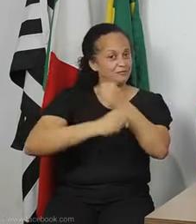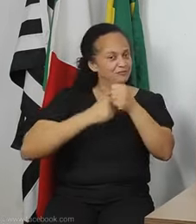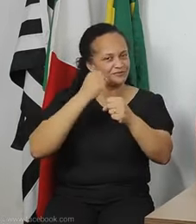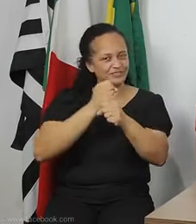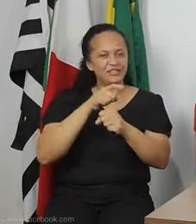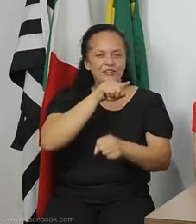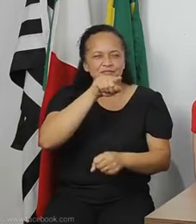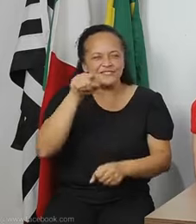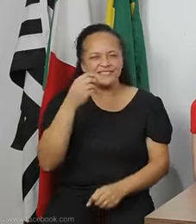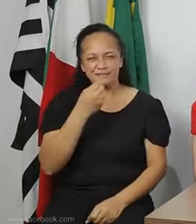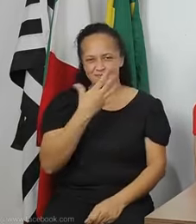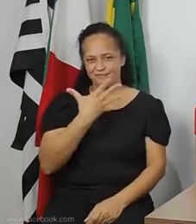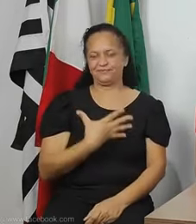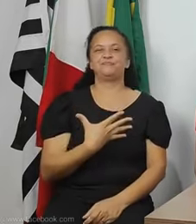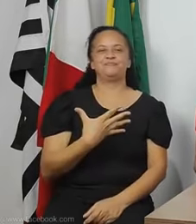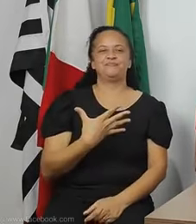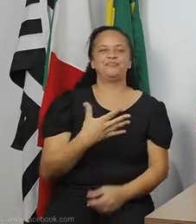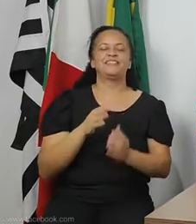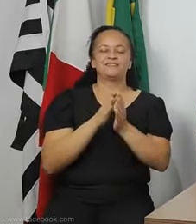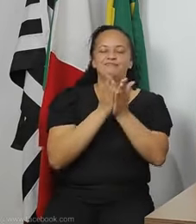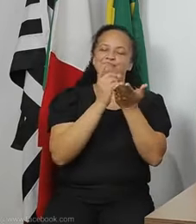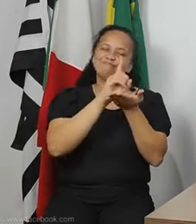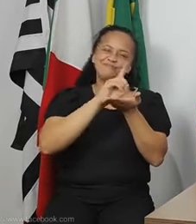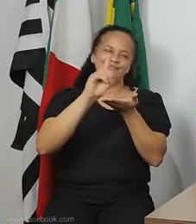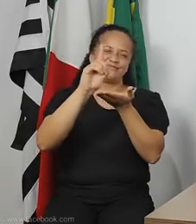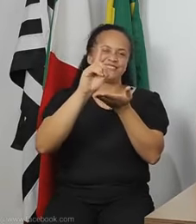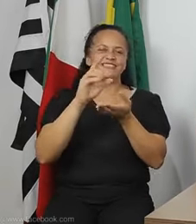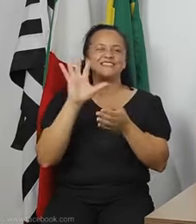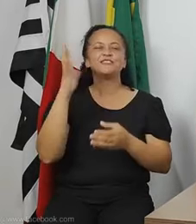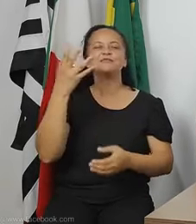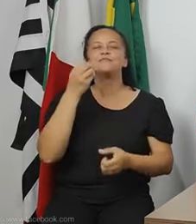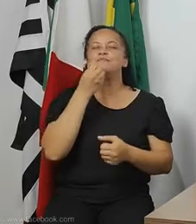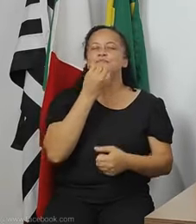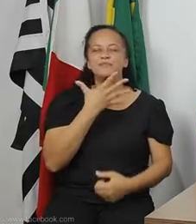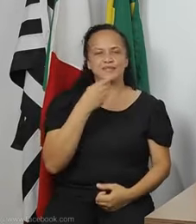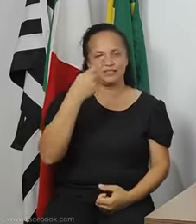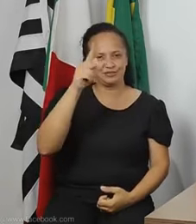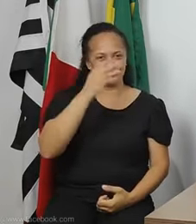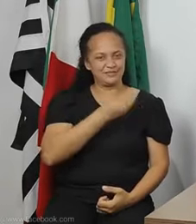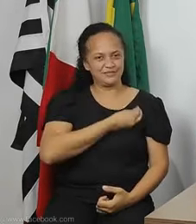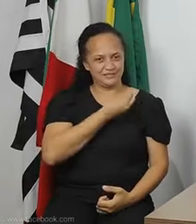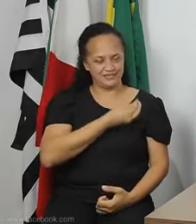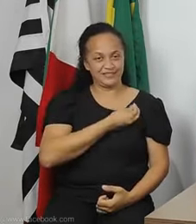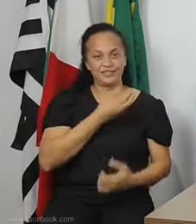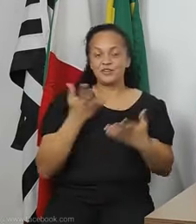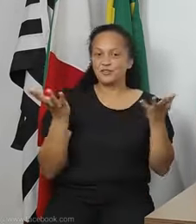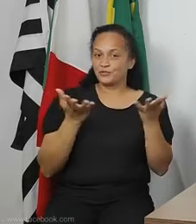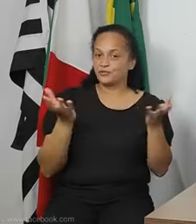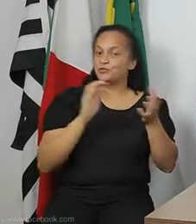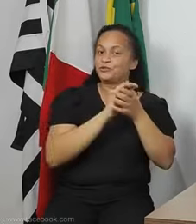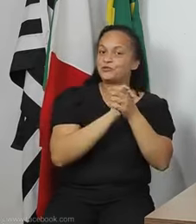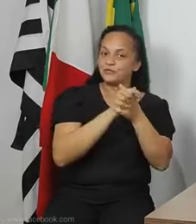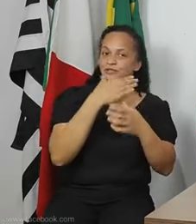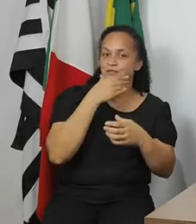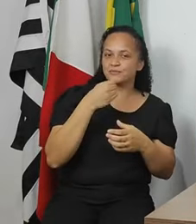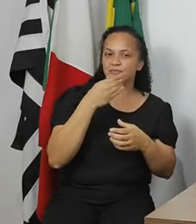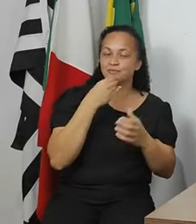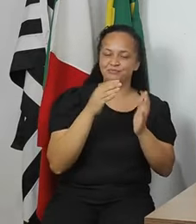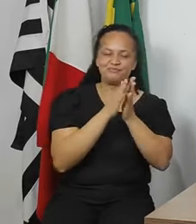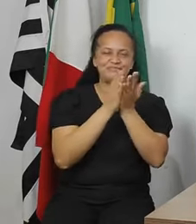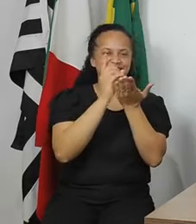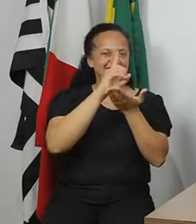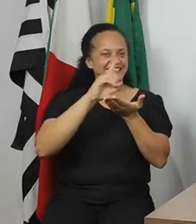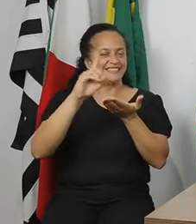mensagem chegue a todos vocês bem, né? Então, hoje o Marcos e eu vamos trazer uma palavra, é a nossa